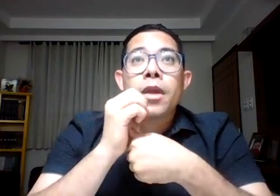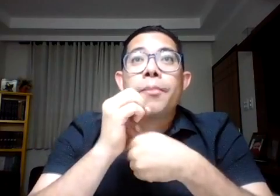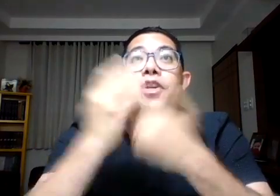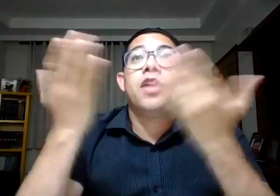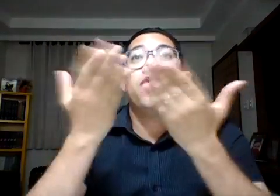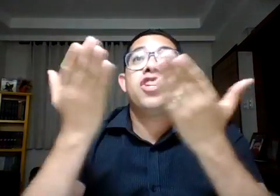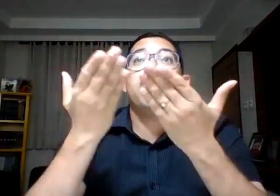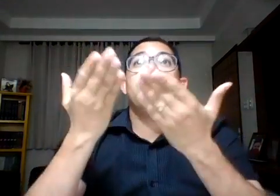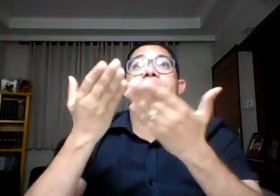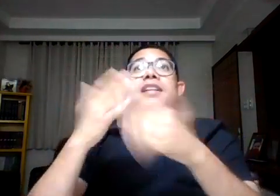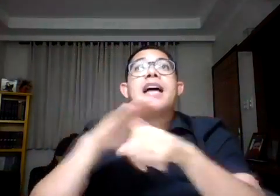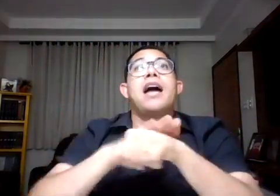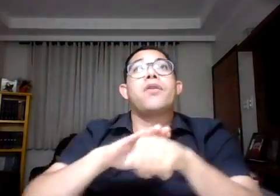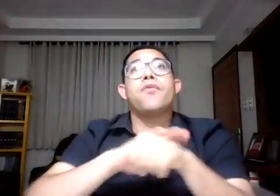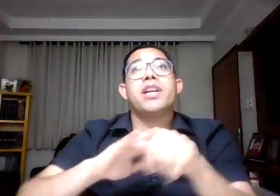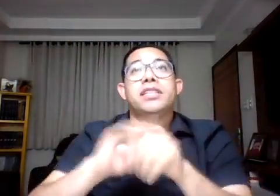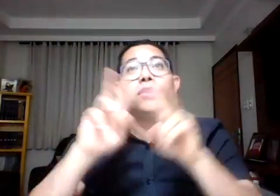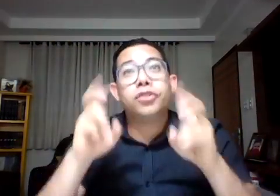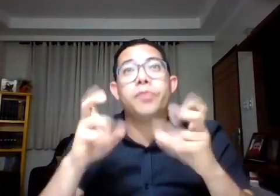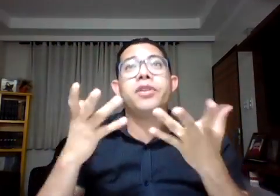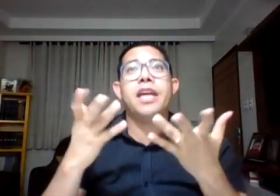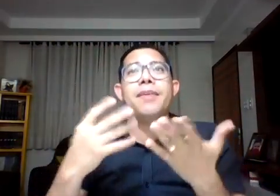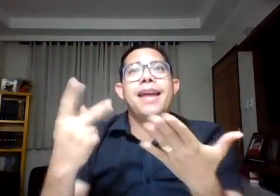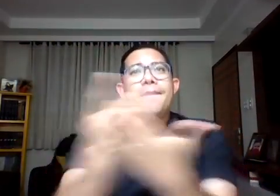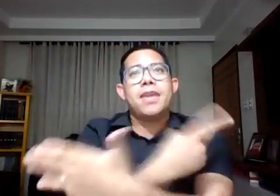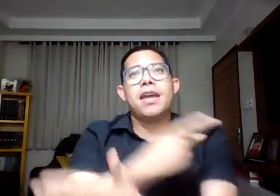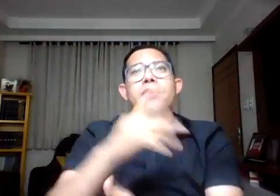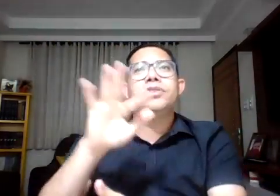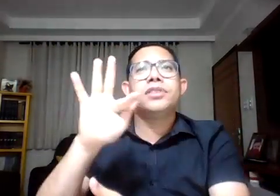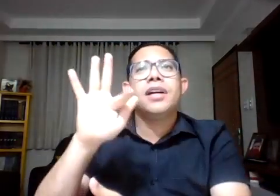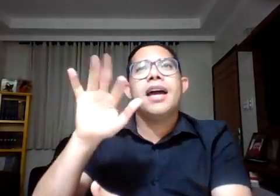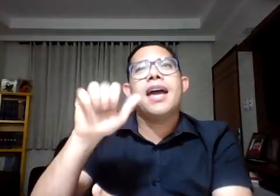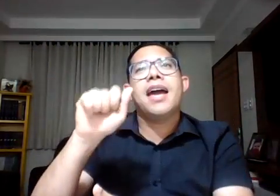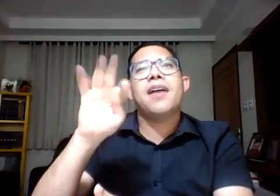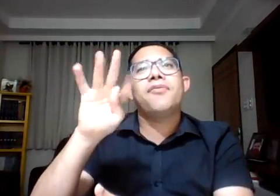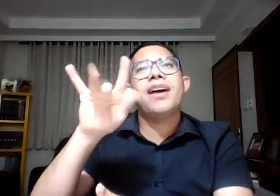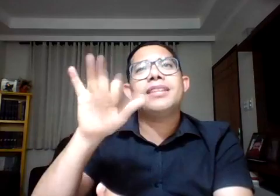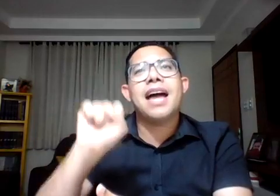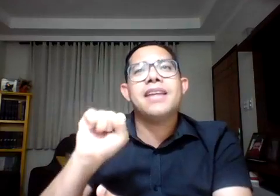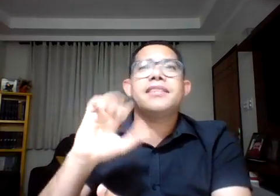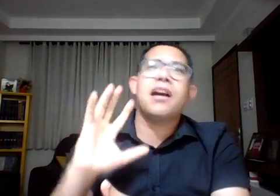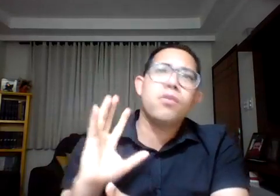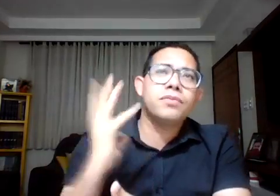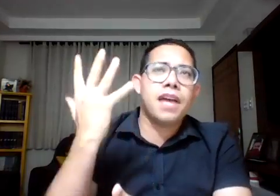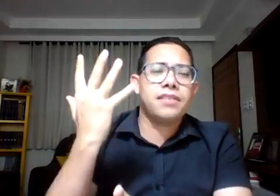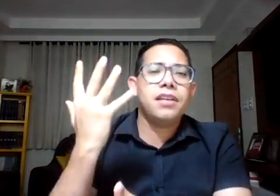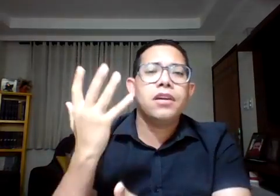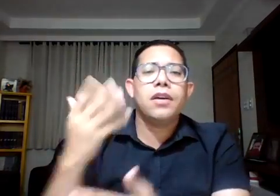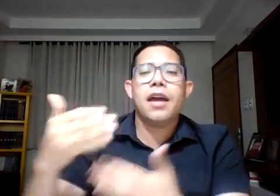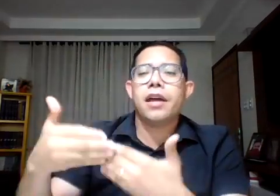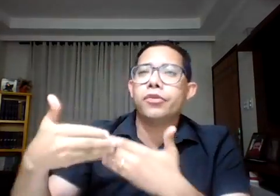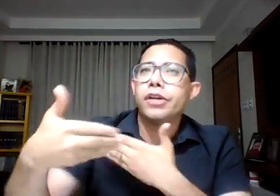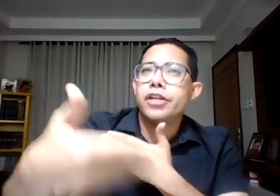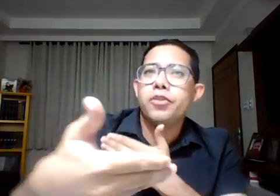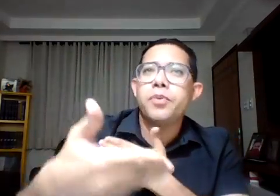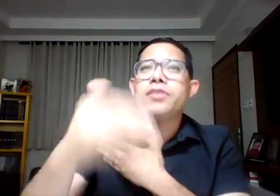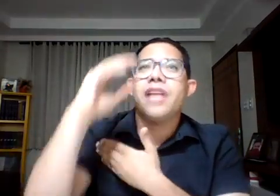Porque hoje a gente vai estar conversando sobre o tema, né? Erros fatais que acontecem durante o processo de